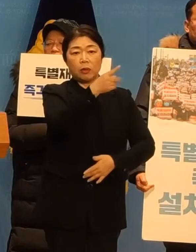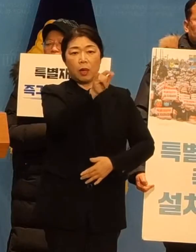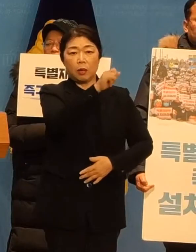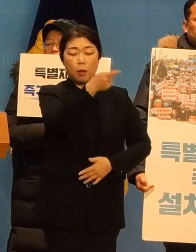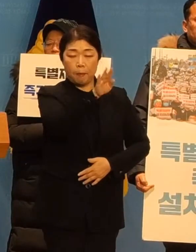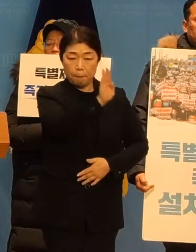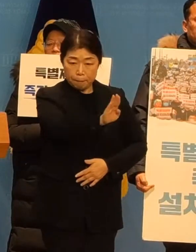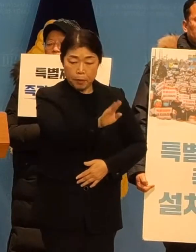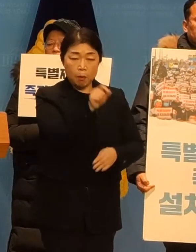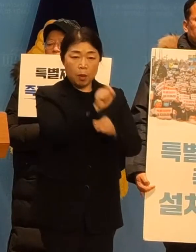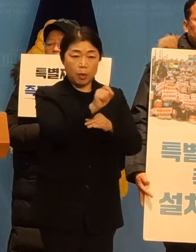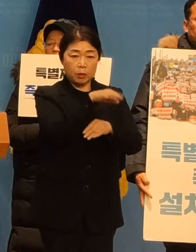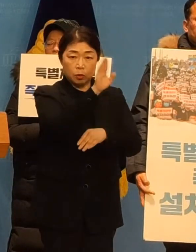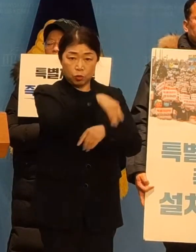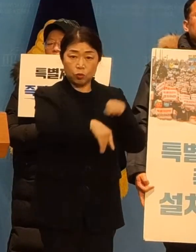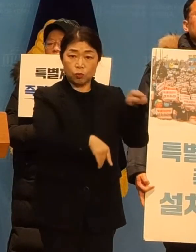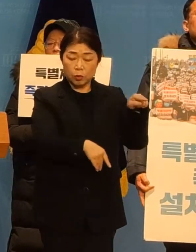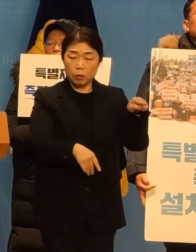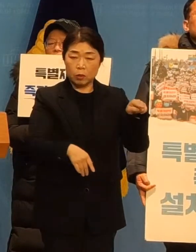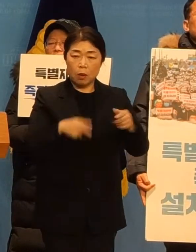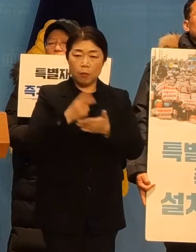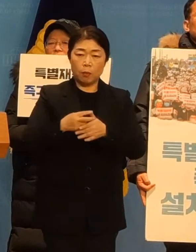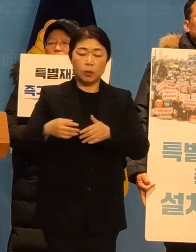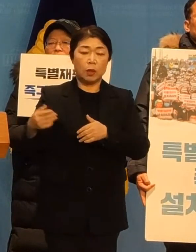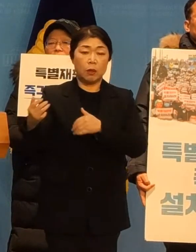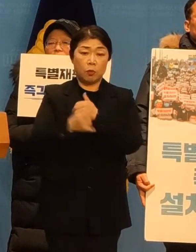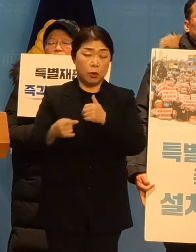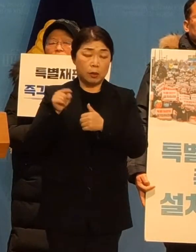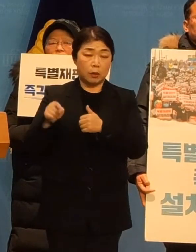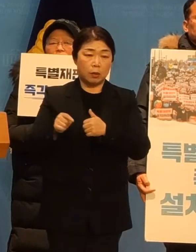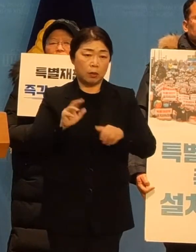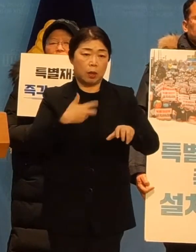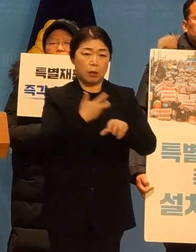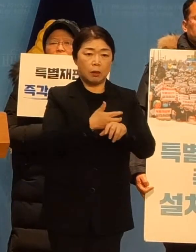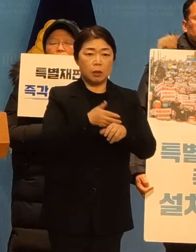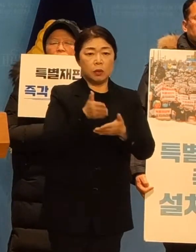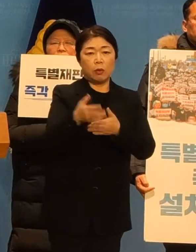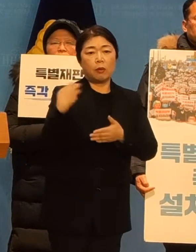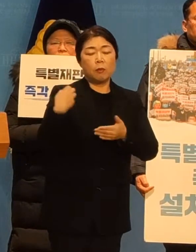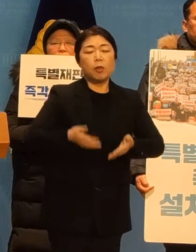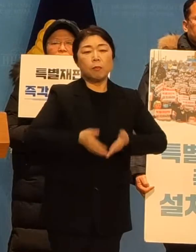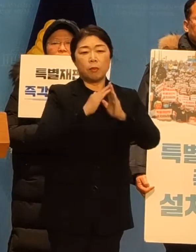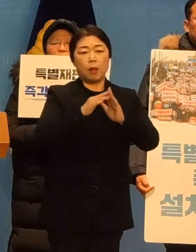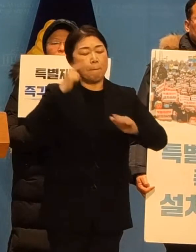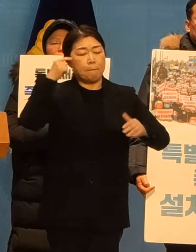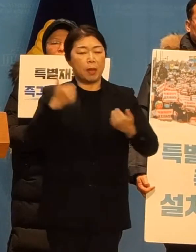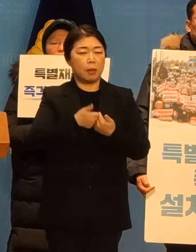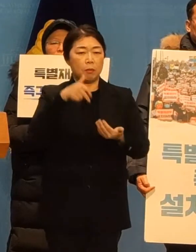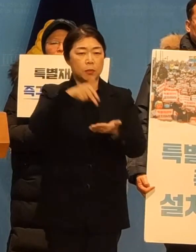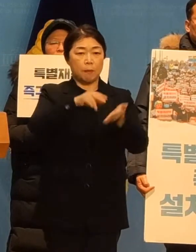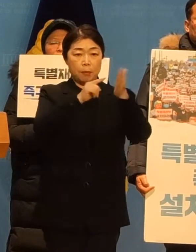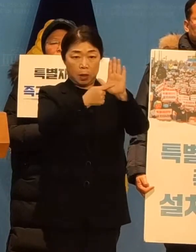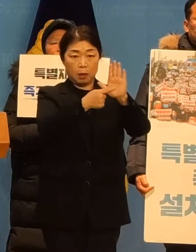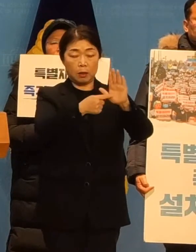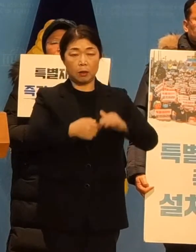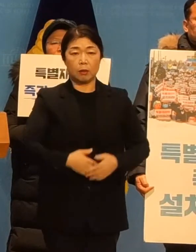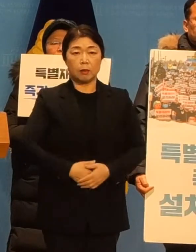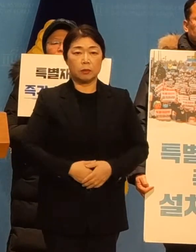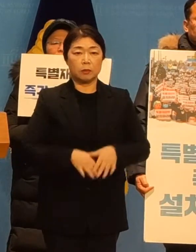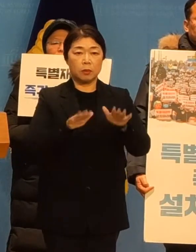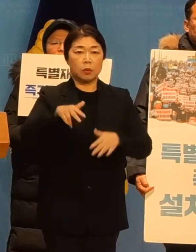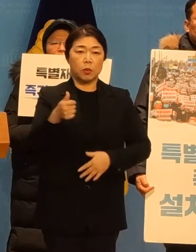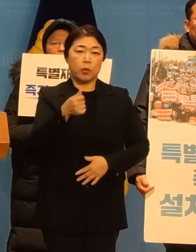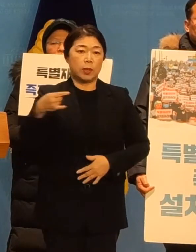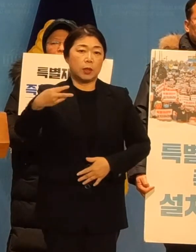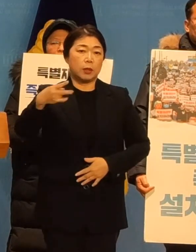법원행정처장은 국회 법제사법위원회에서 내란 전담 재판부 설치에 반대한다는 입장을 밝혔다. 오늘 조희대